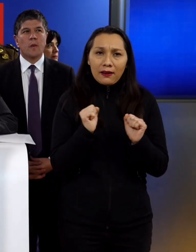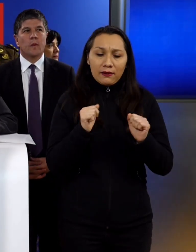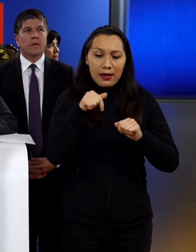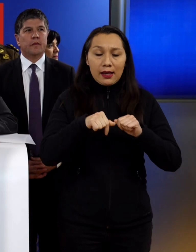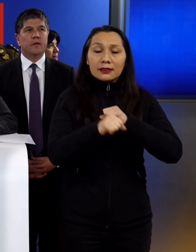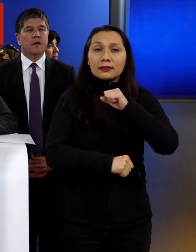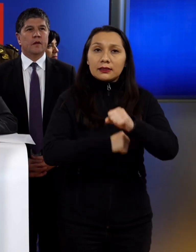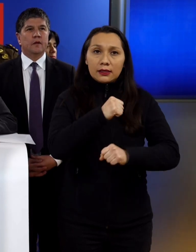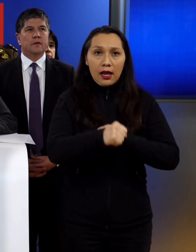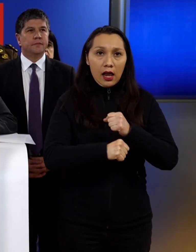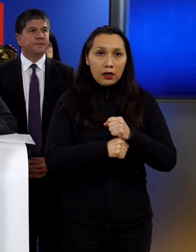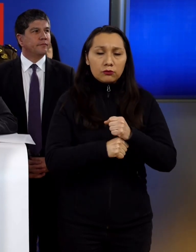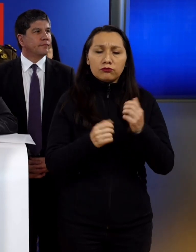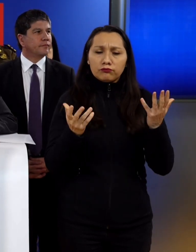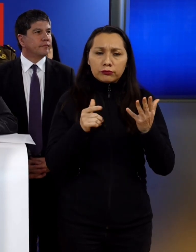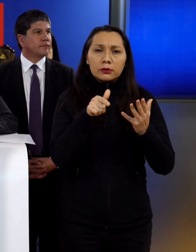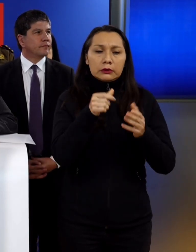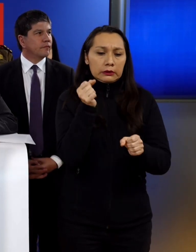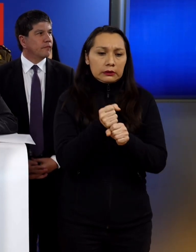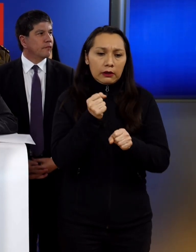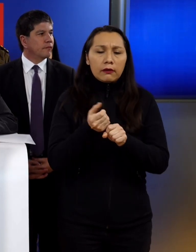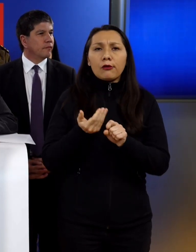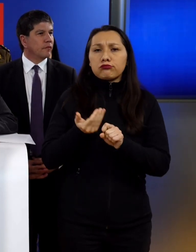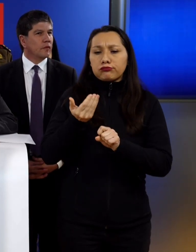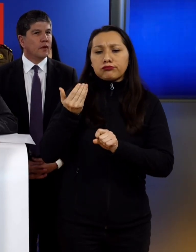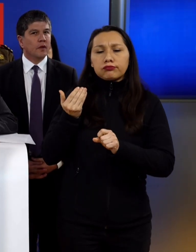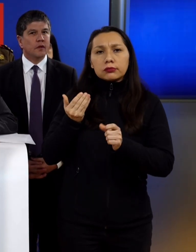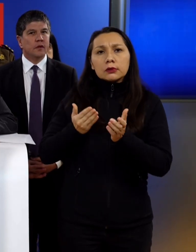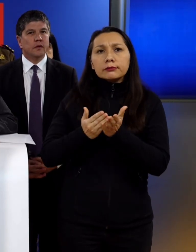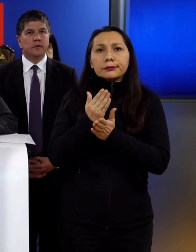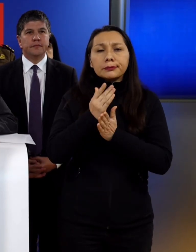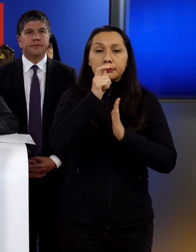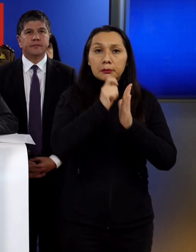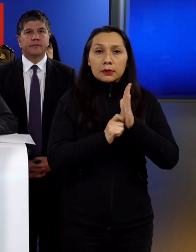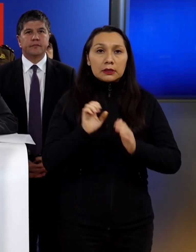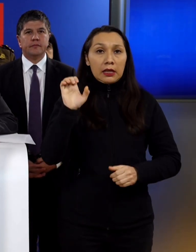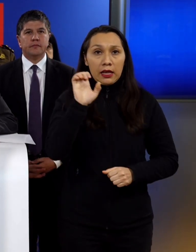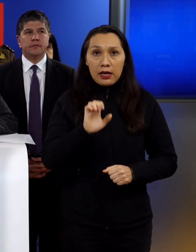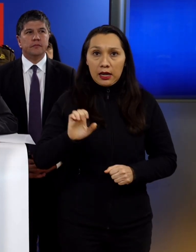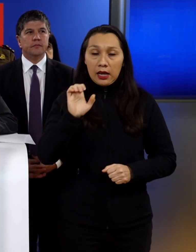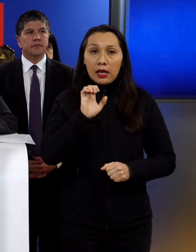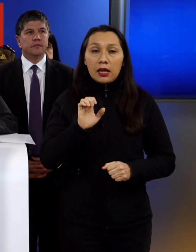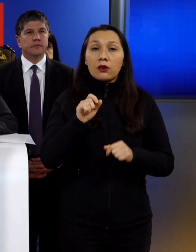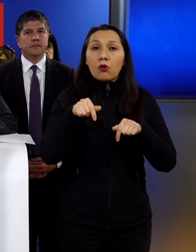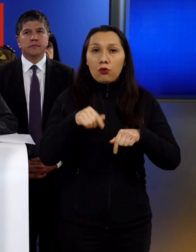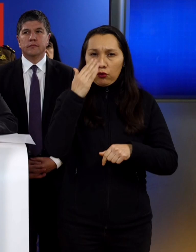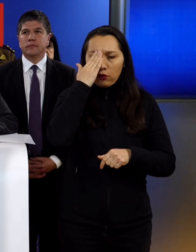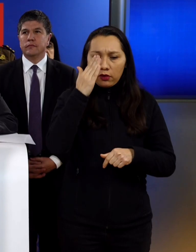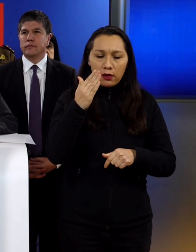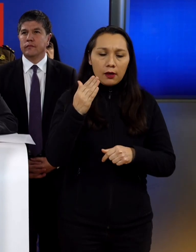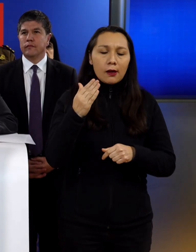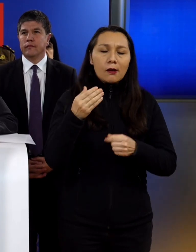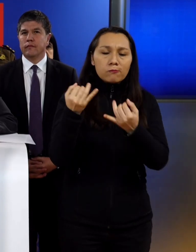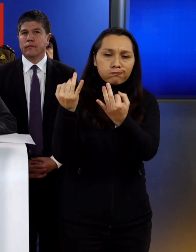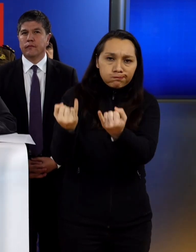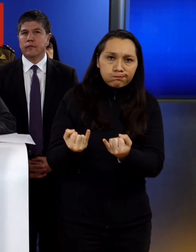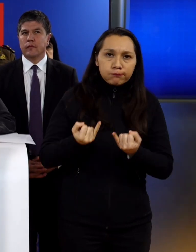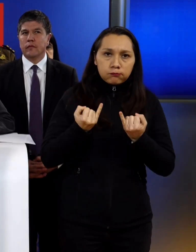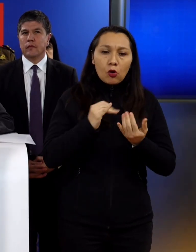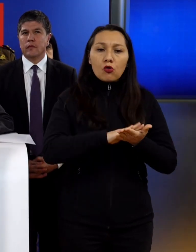este año. Es un trabajo que se ha venido realizando desde el mes de enero y del cual hoy día se nos ha dado